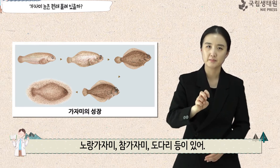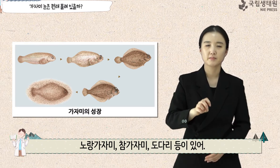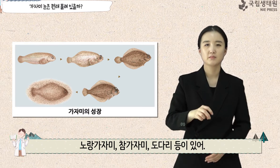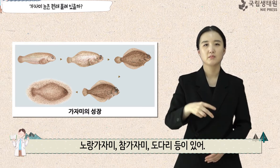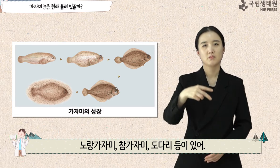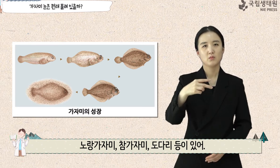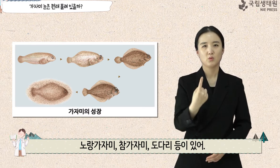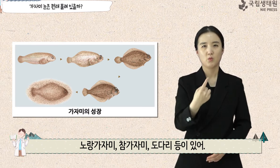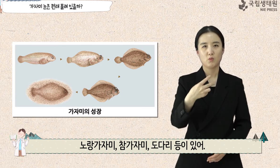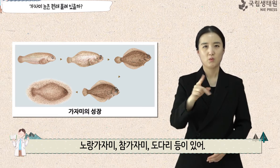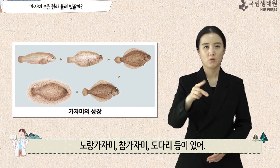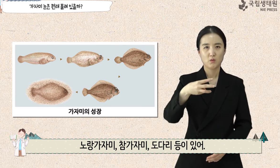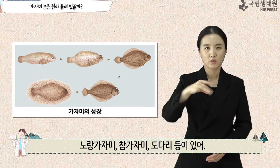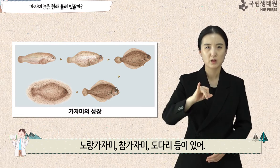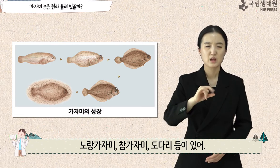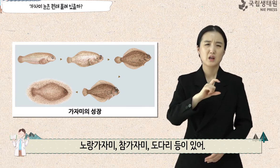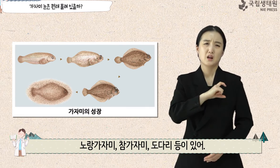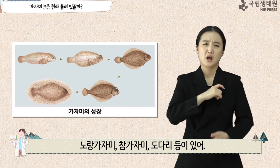도다리 등이 있어.